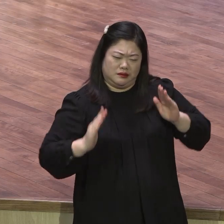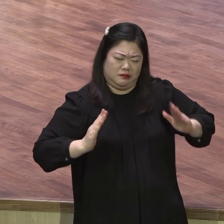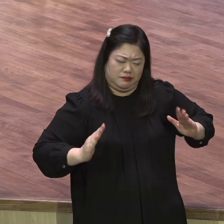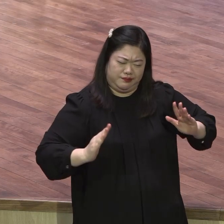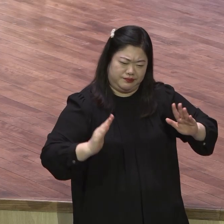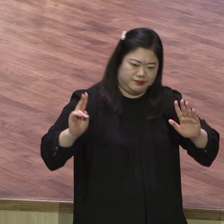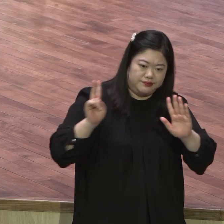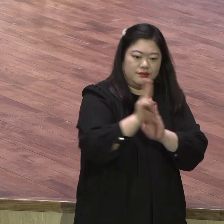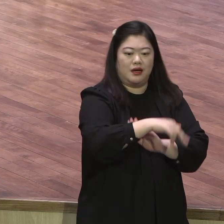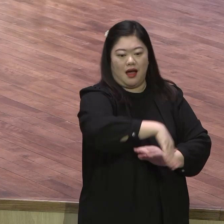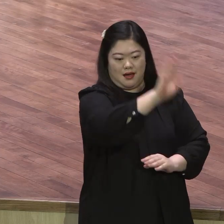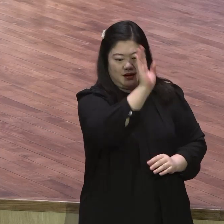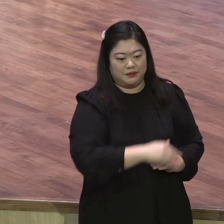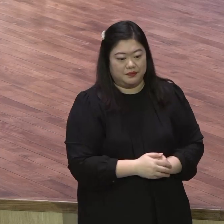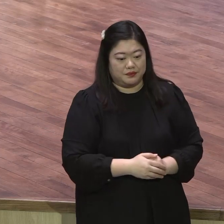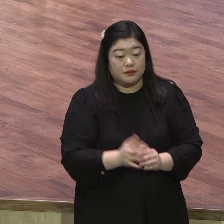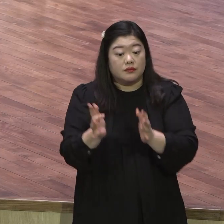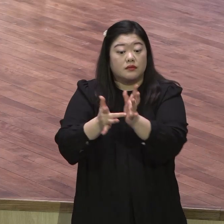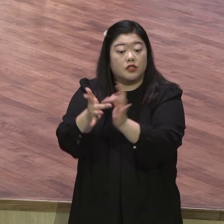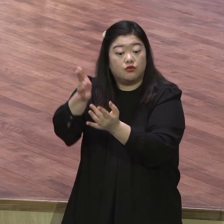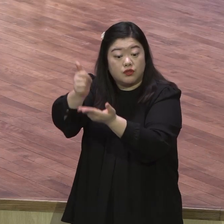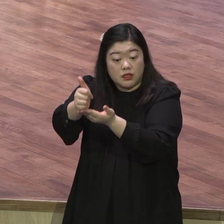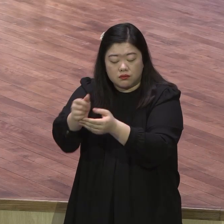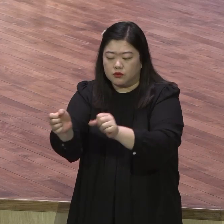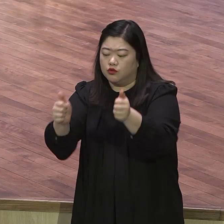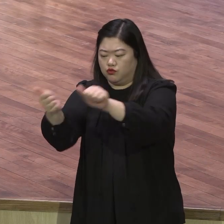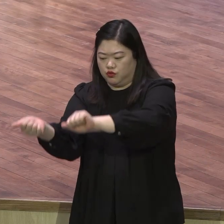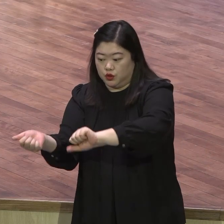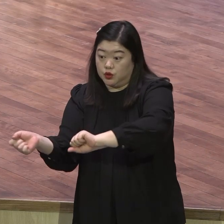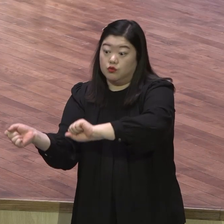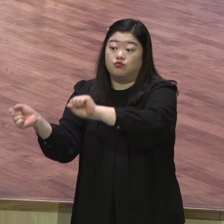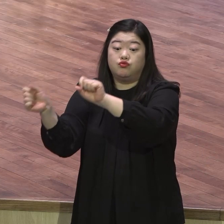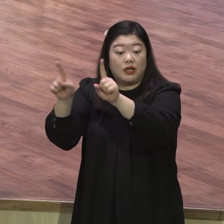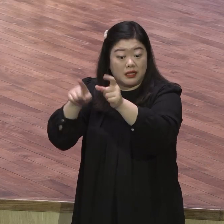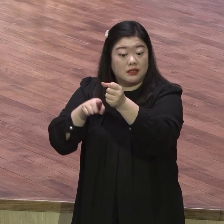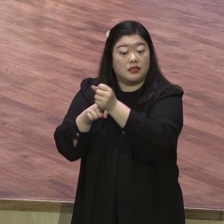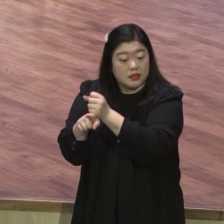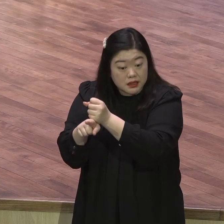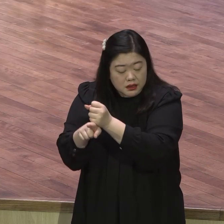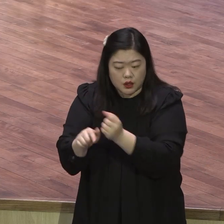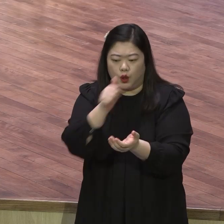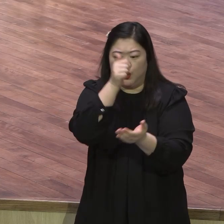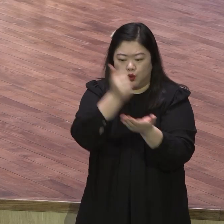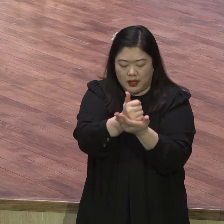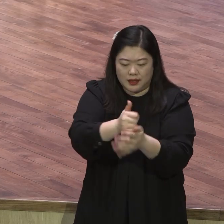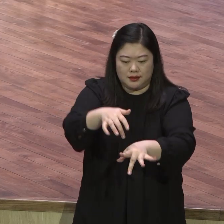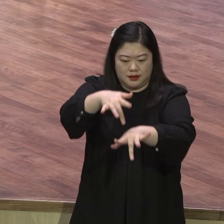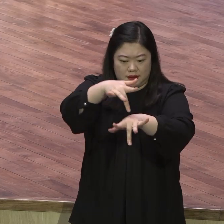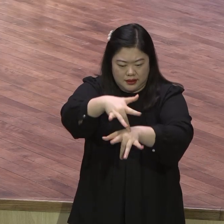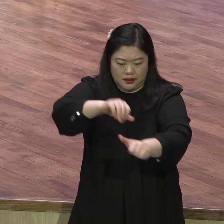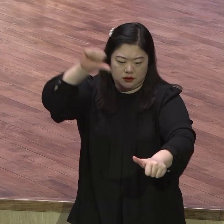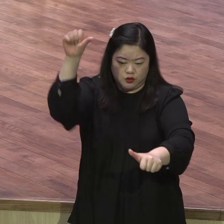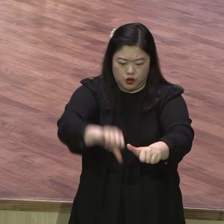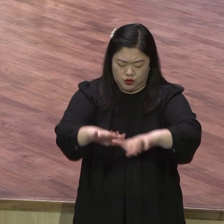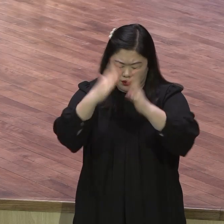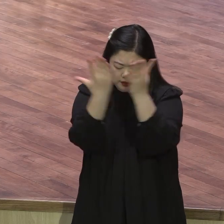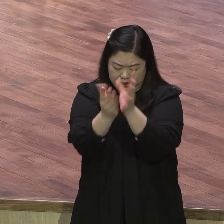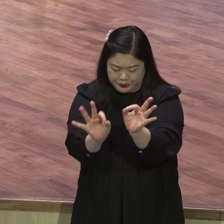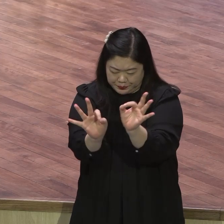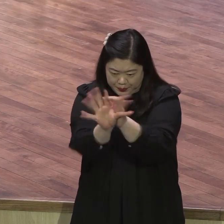예수님의 부활하셨다는 것은 인간이 가지고 있는 모든 죄와 사단 저주를 완전히 끊어버리셨다.